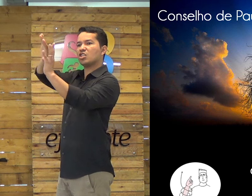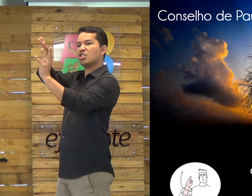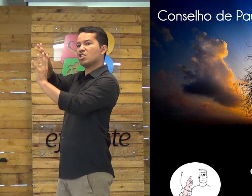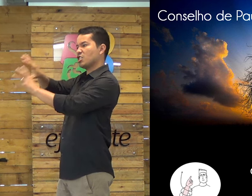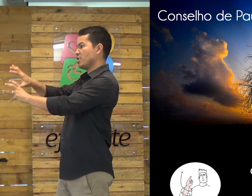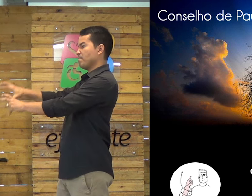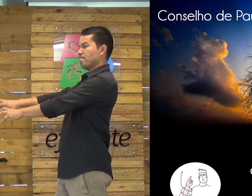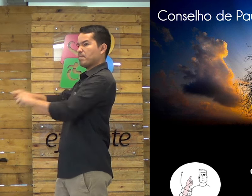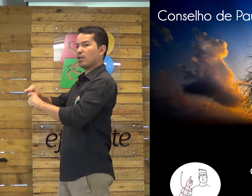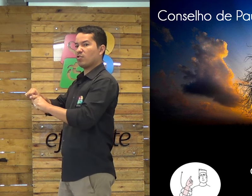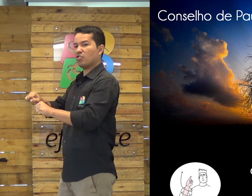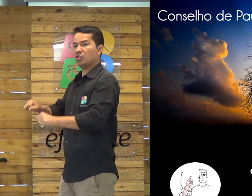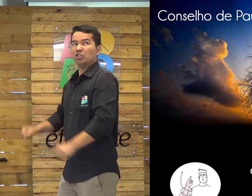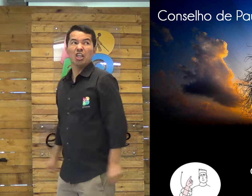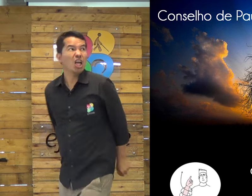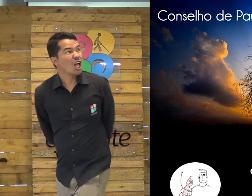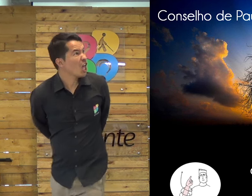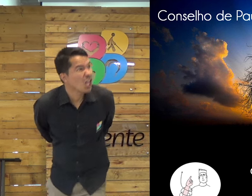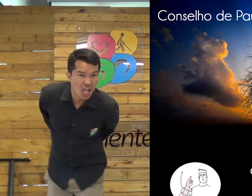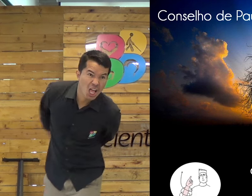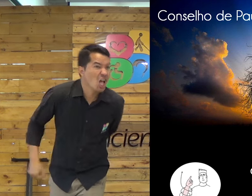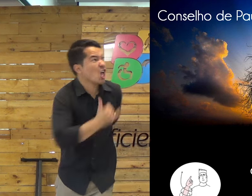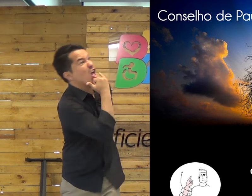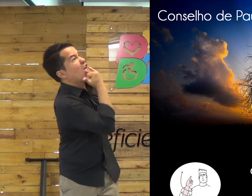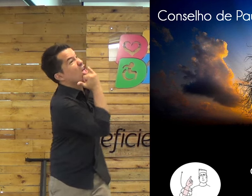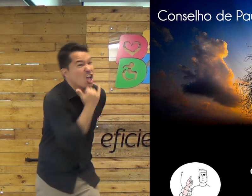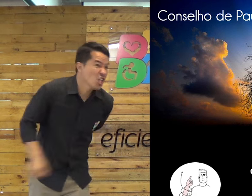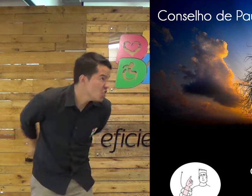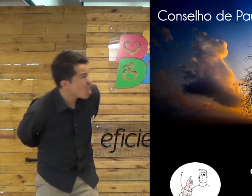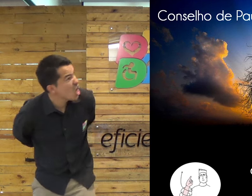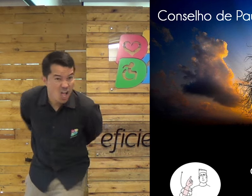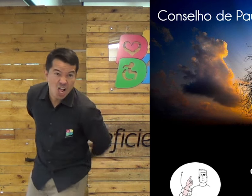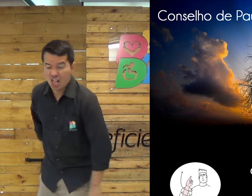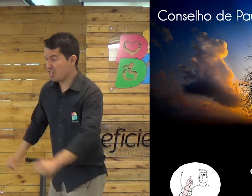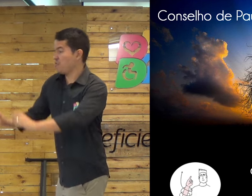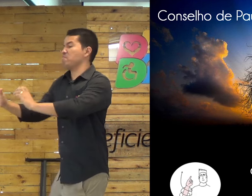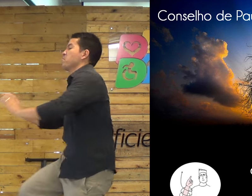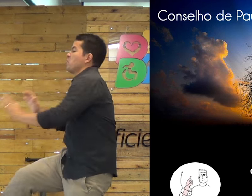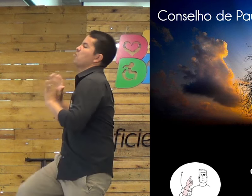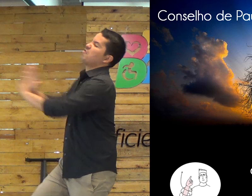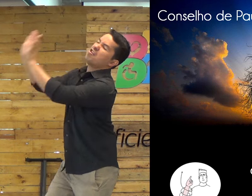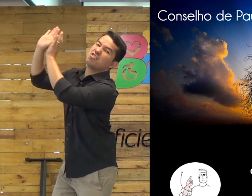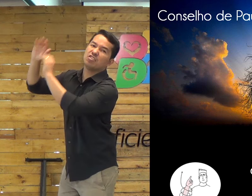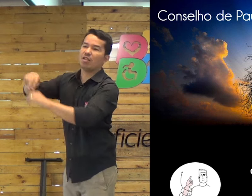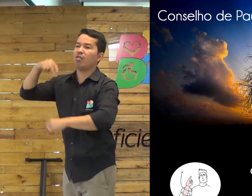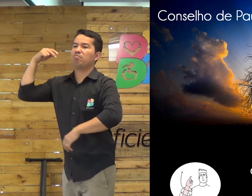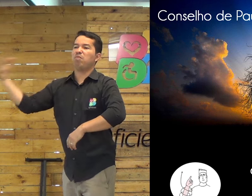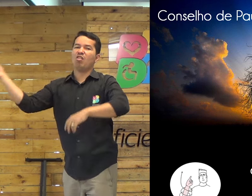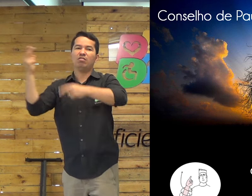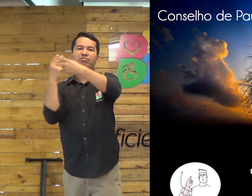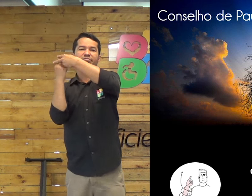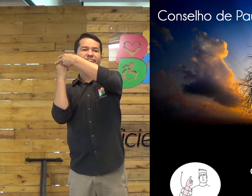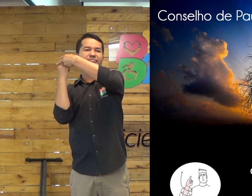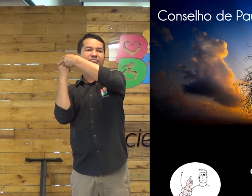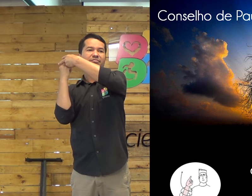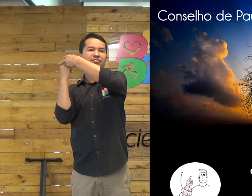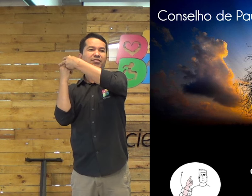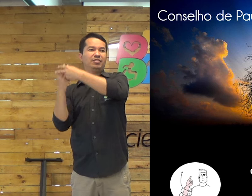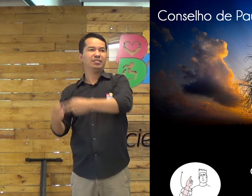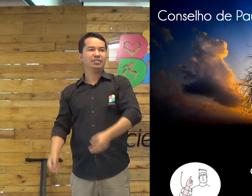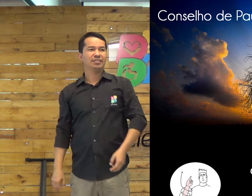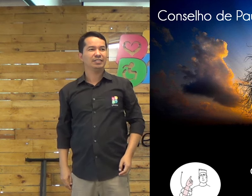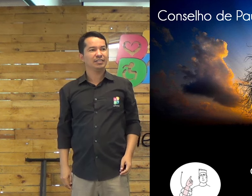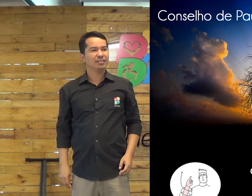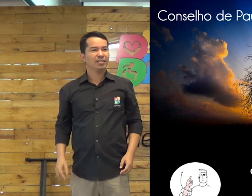cá. Chegou ali uma grupo de soldados, levaram aquele moço preso. E, enfim,